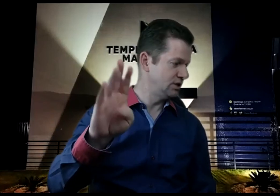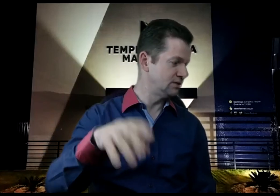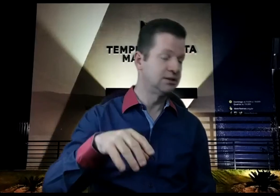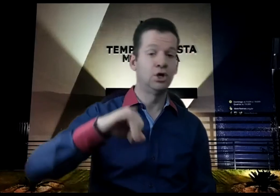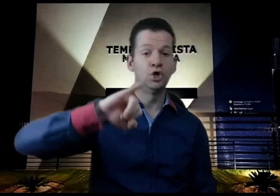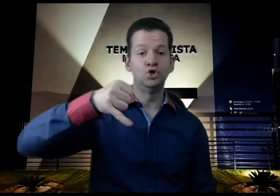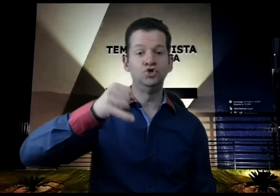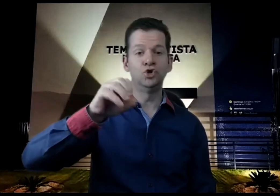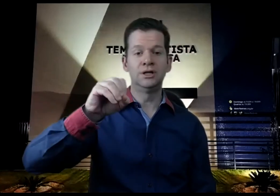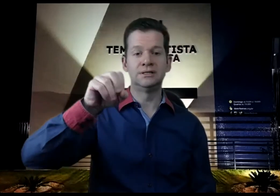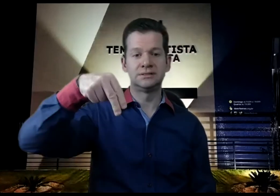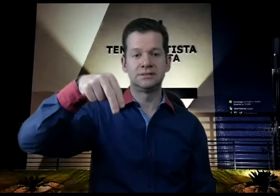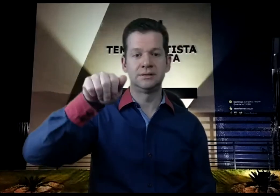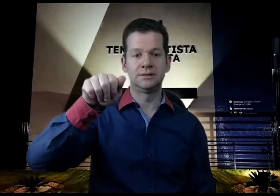Obadias. Jonas.